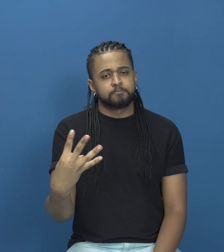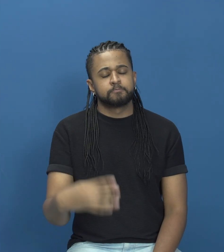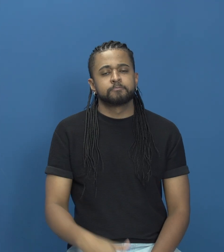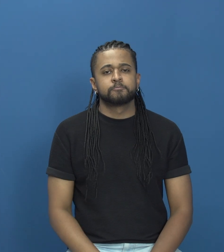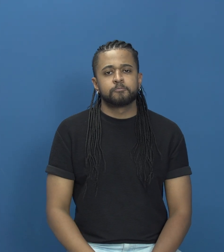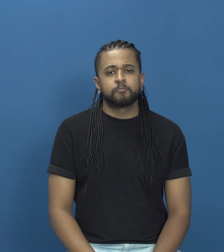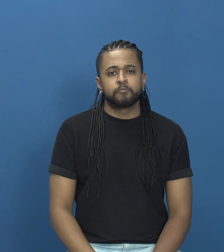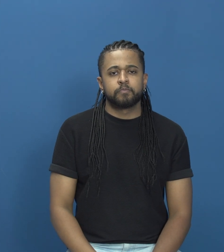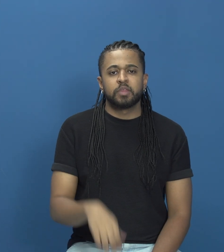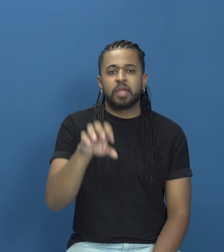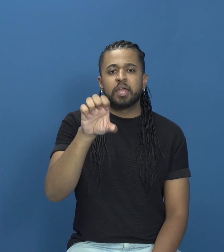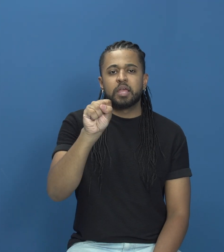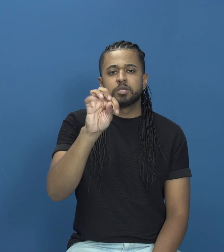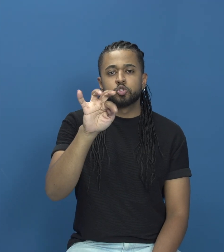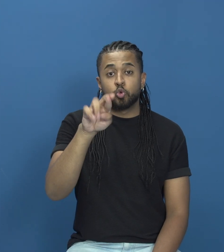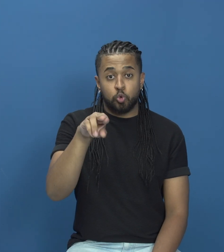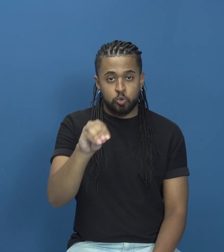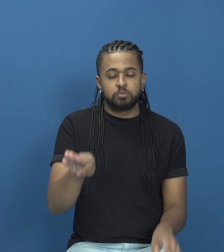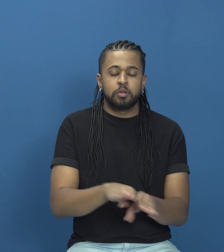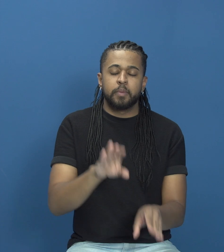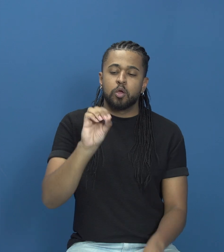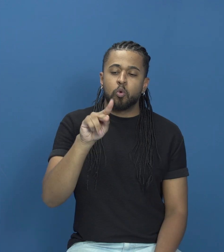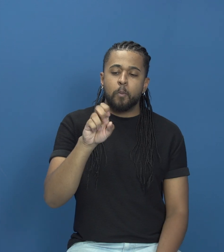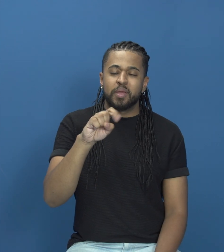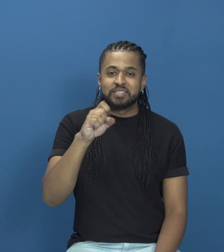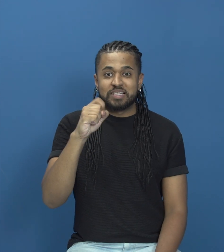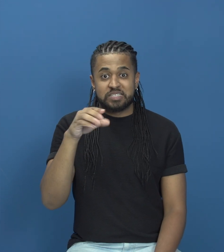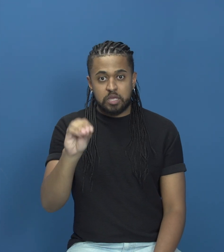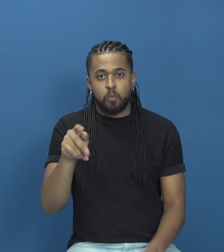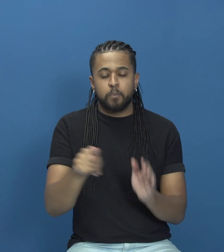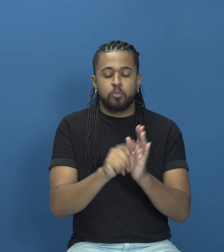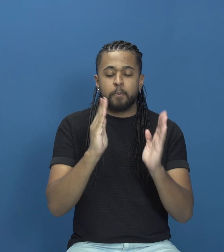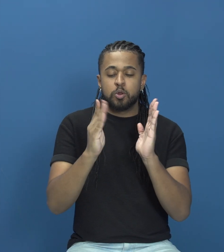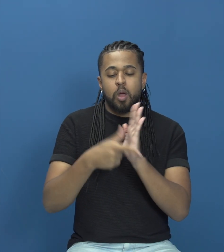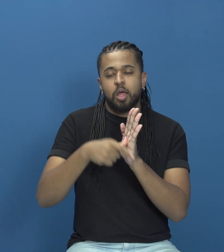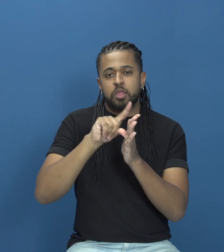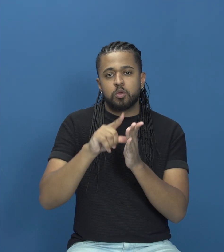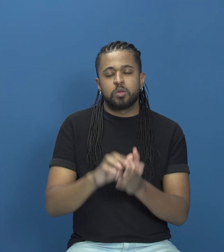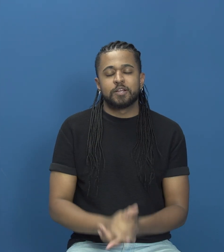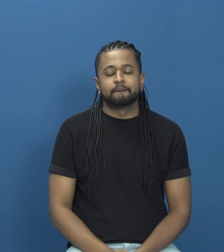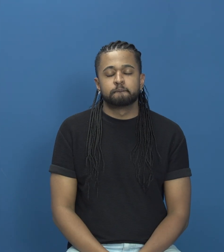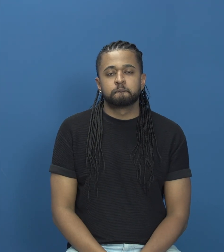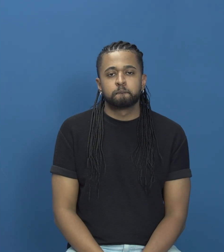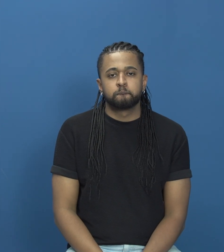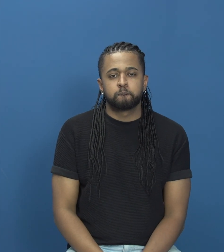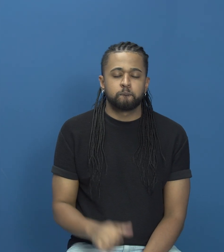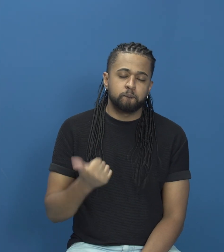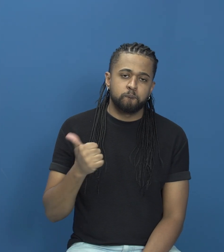11.8.4.1.1.4. Estornos e compensações referentes a períodos anteriores.